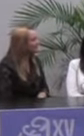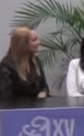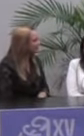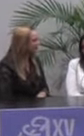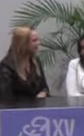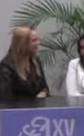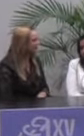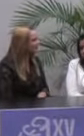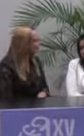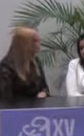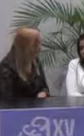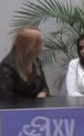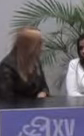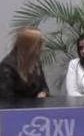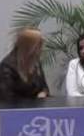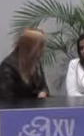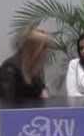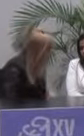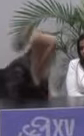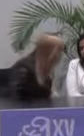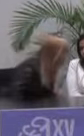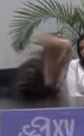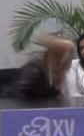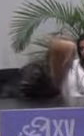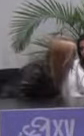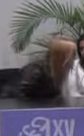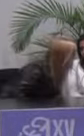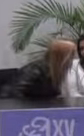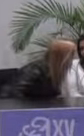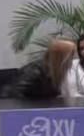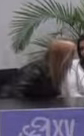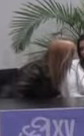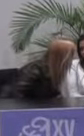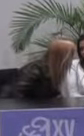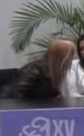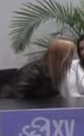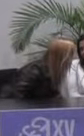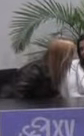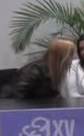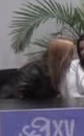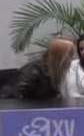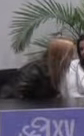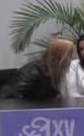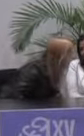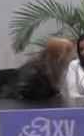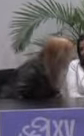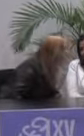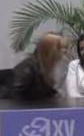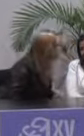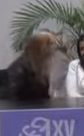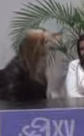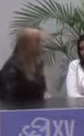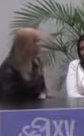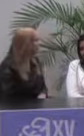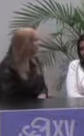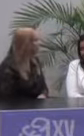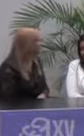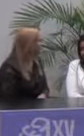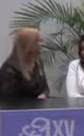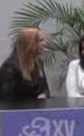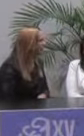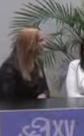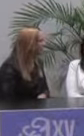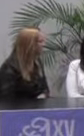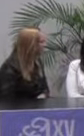gostaria de falar algumas coisas a respeito, por exemplo, da judicialização. Né? Agora eu estou por esse assunto. E é um assunto que às vezes a gente leva para